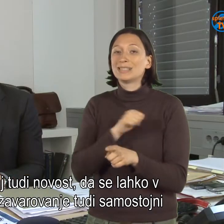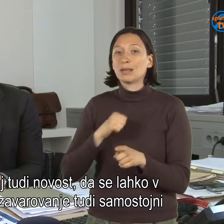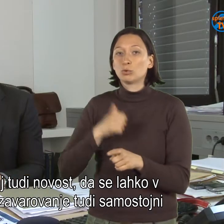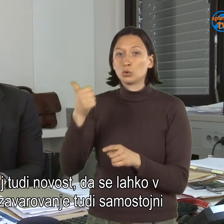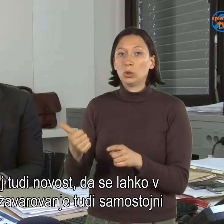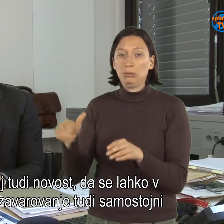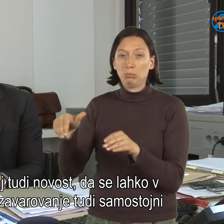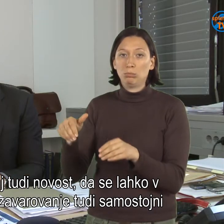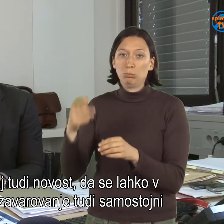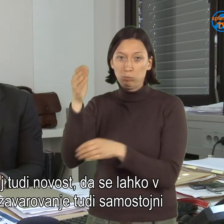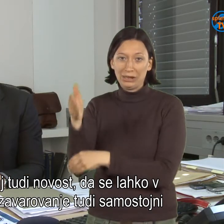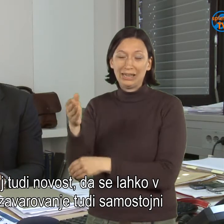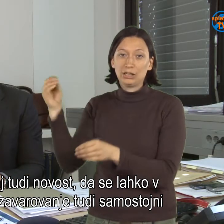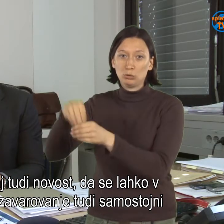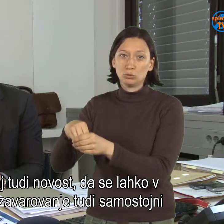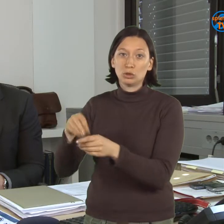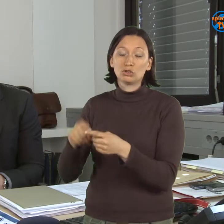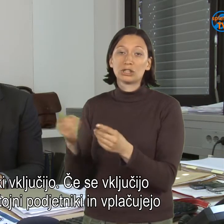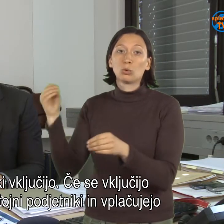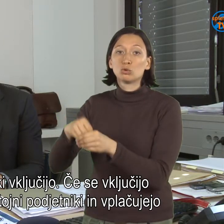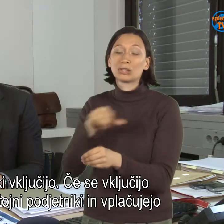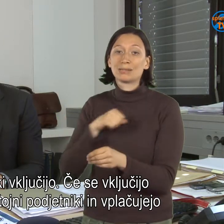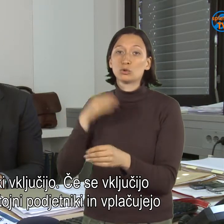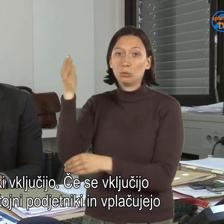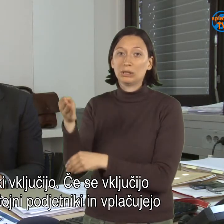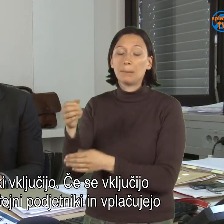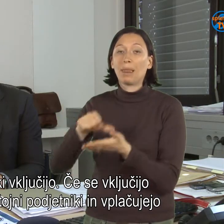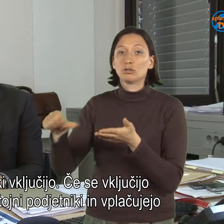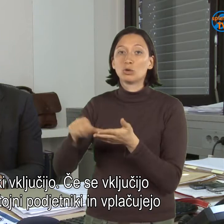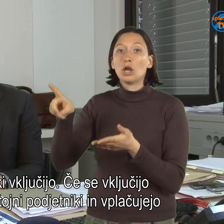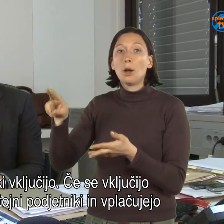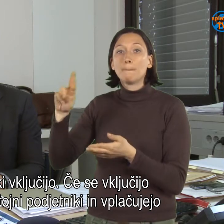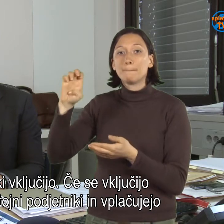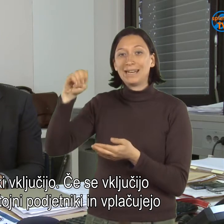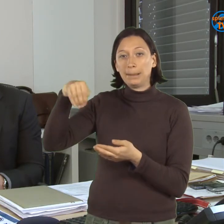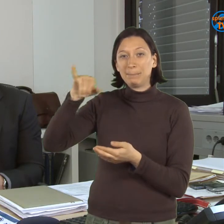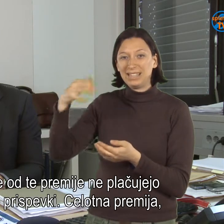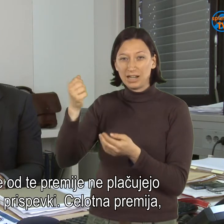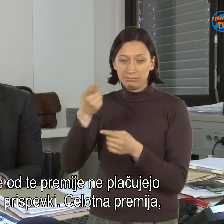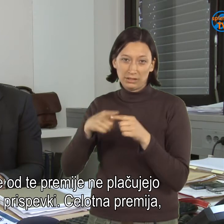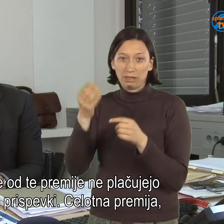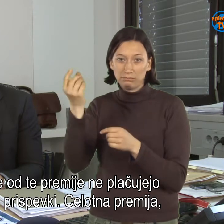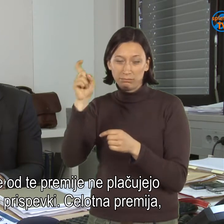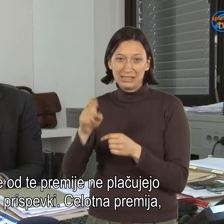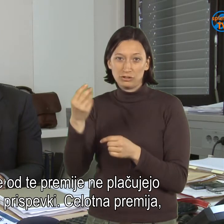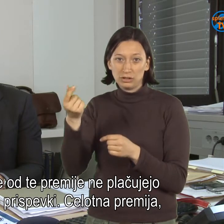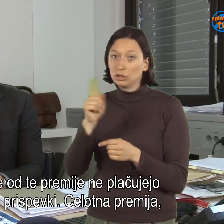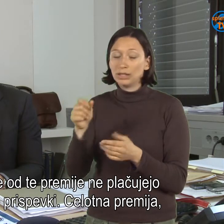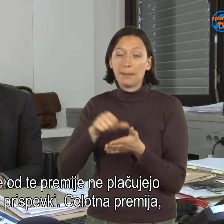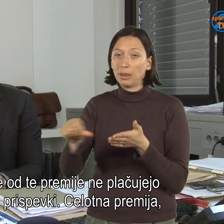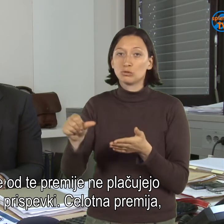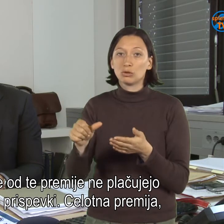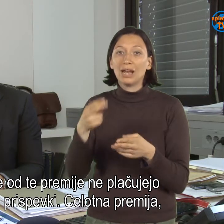se vključujejo kot samostojni podjetniki in si plačujejo premije, se od te premije ne plačujejo, kot sem že